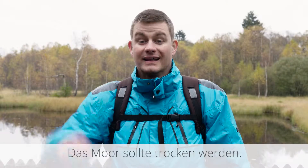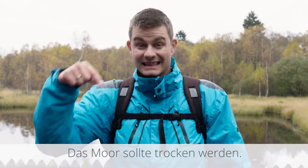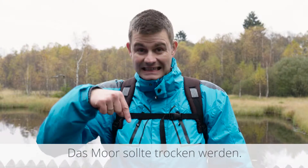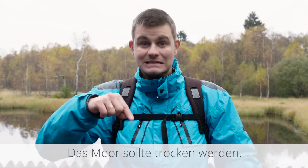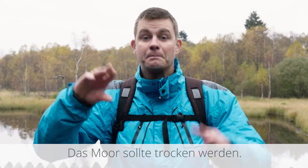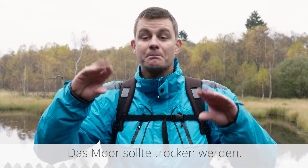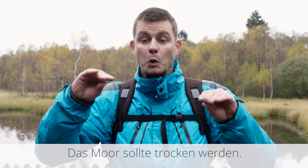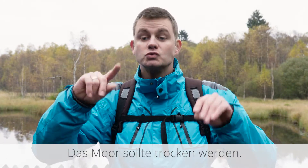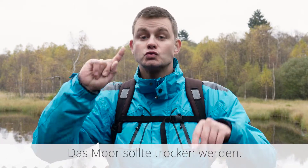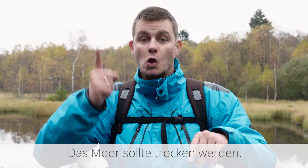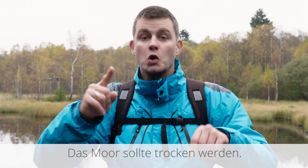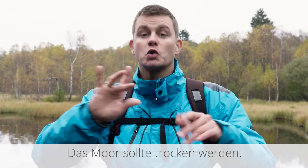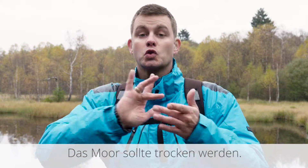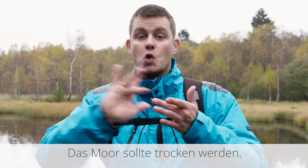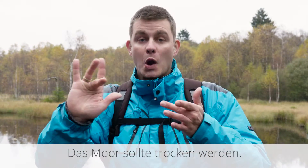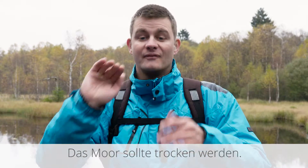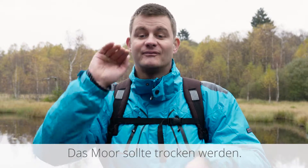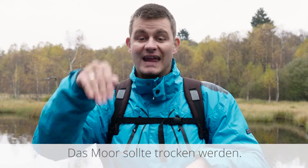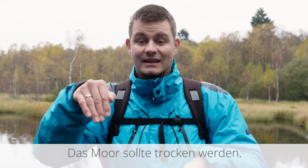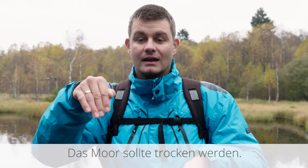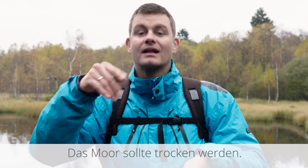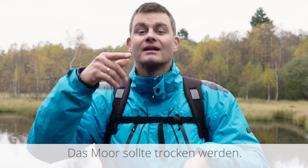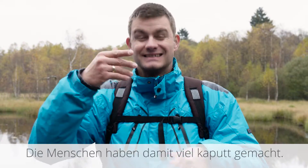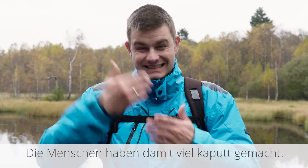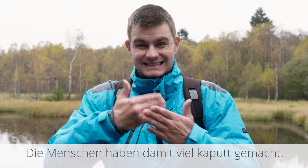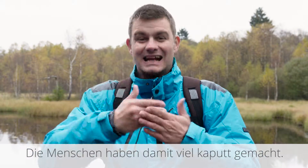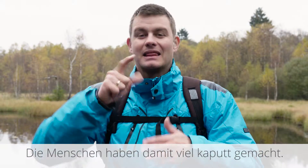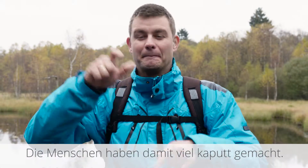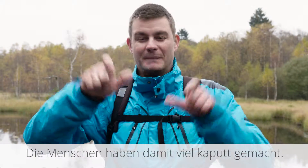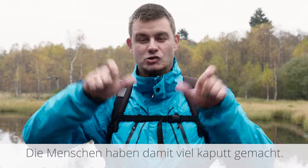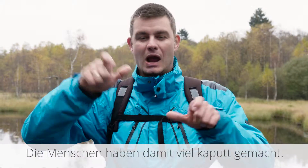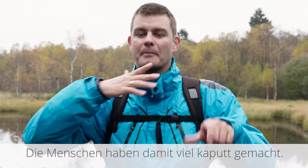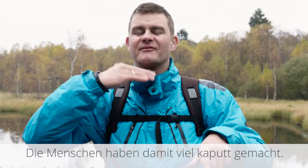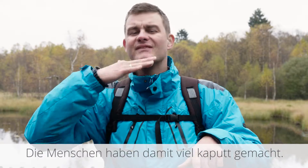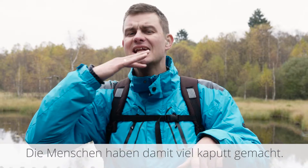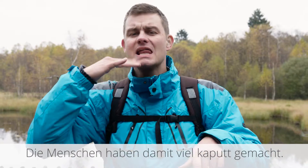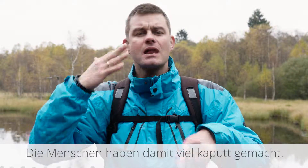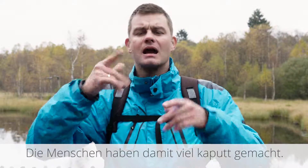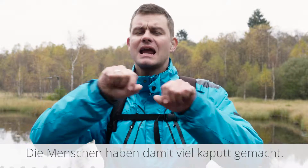Das Moor sollte trocken werden. Die Menschen haben damit viel kaputt gemacht.